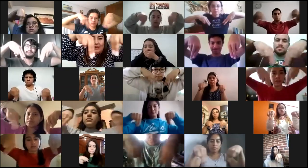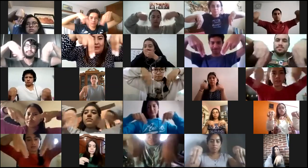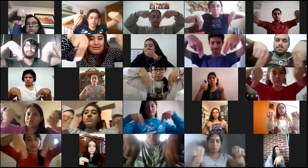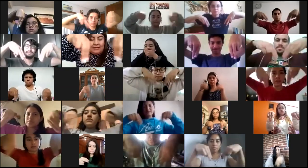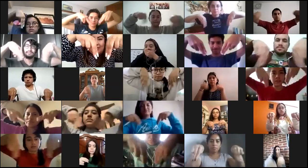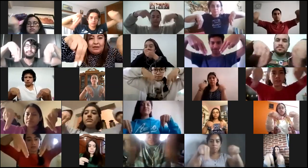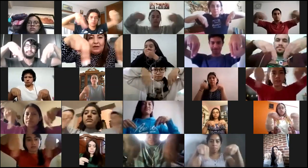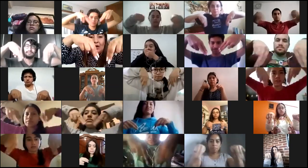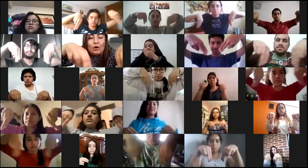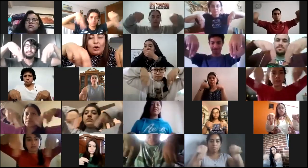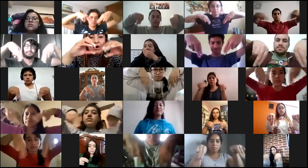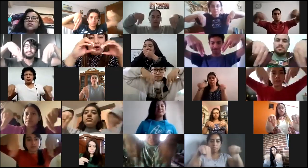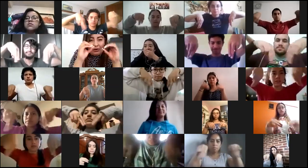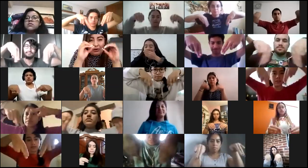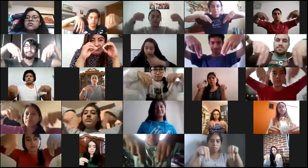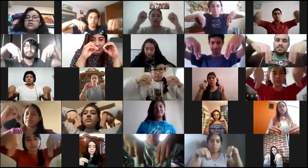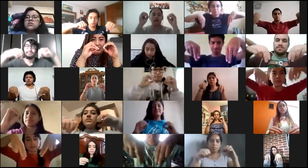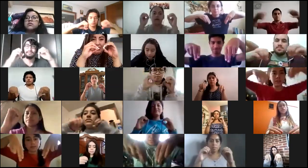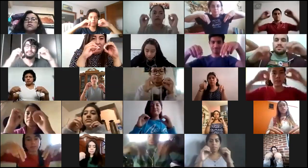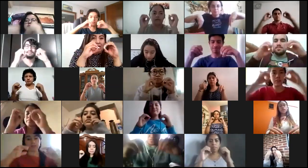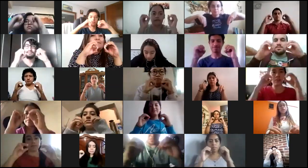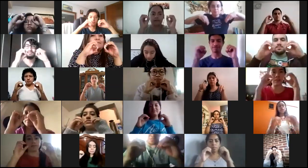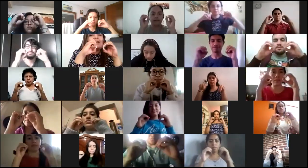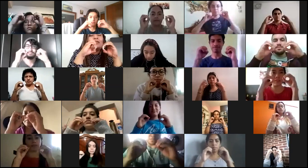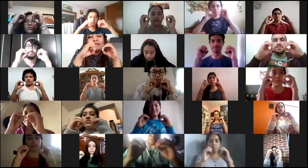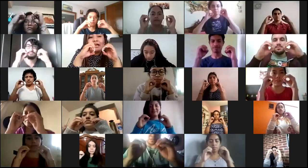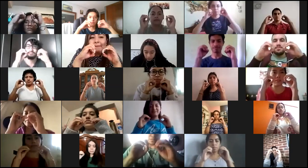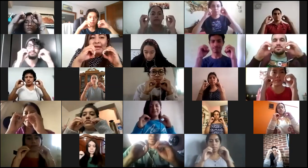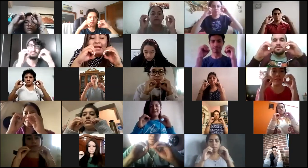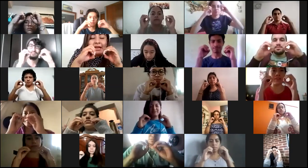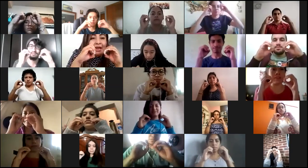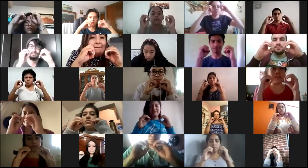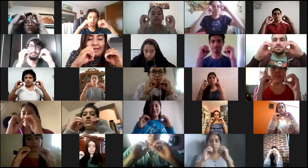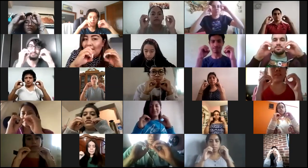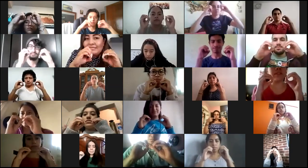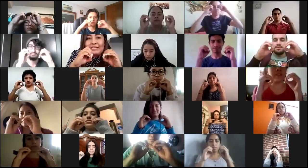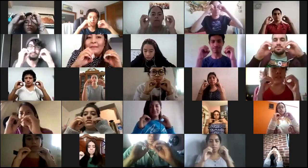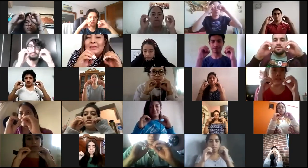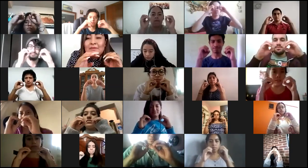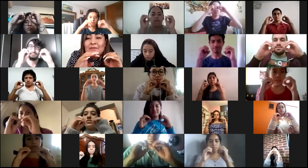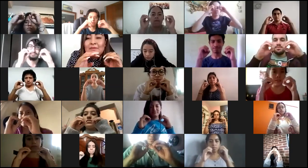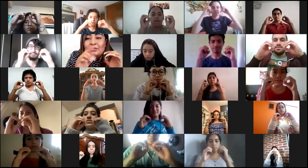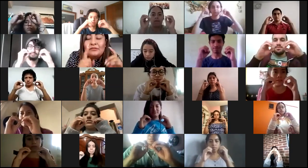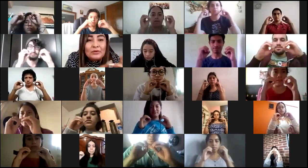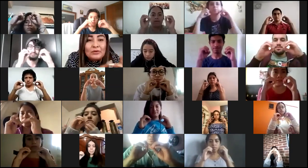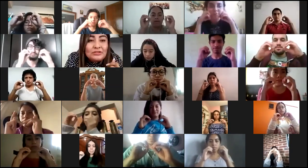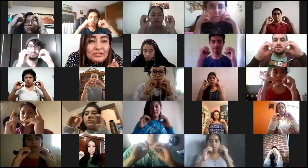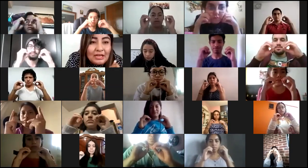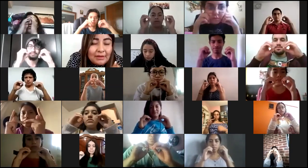Ñ. O, y me quedo hasta la P. La P es en la misma configuración de la mano que